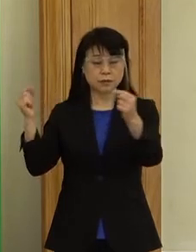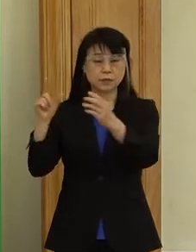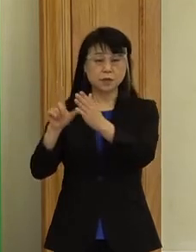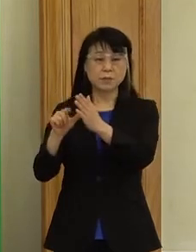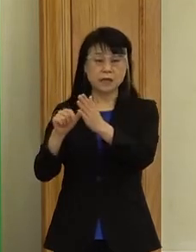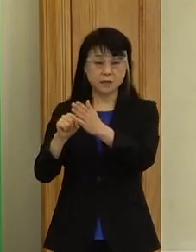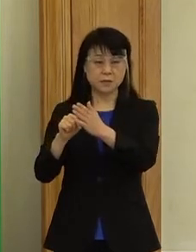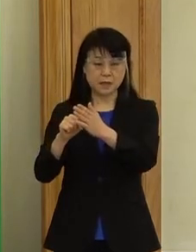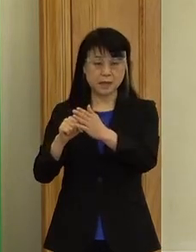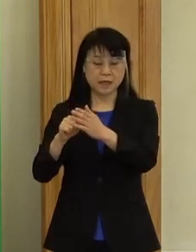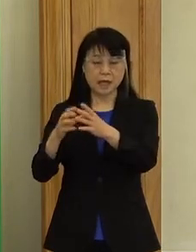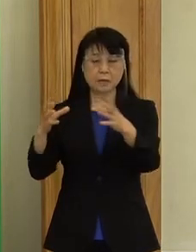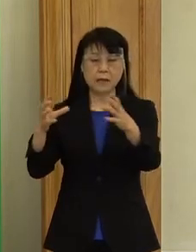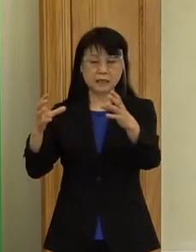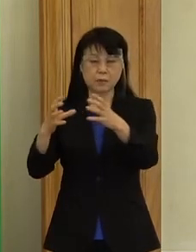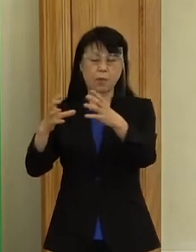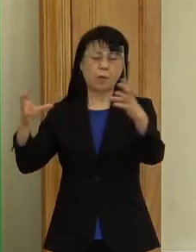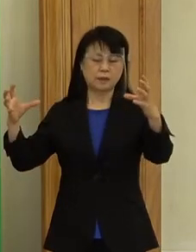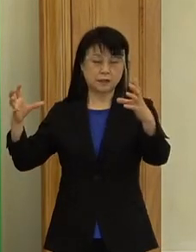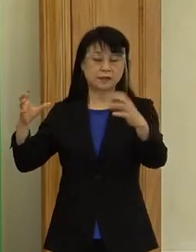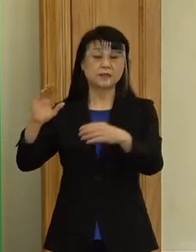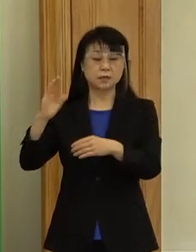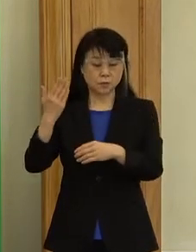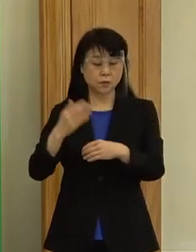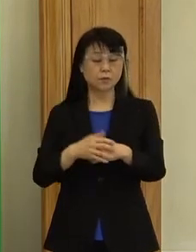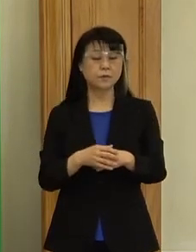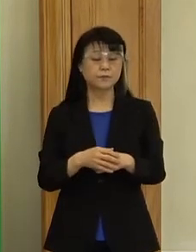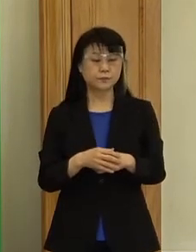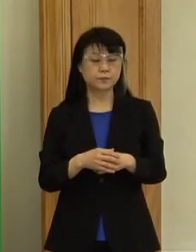数十倍の規模で行われているわけですが、この